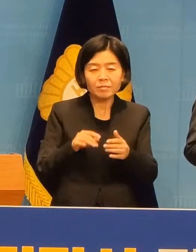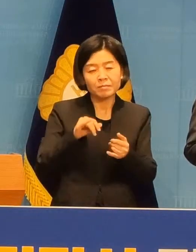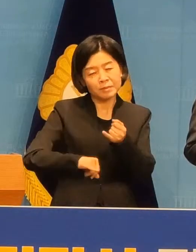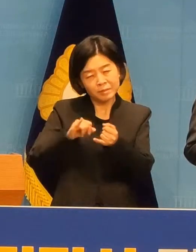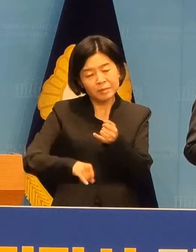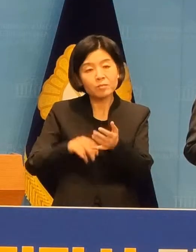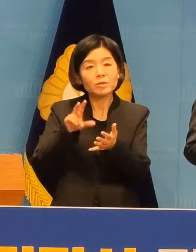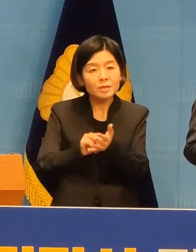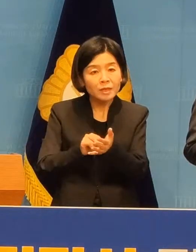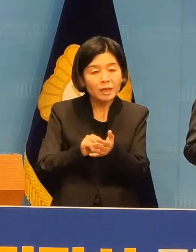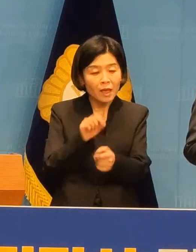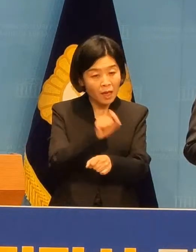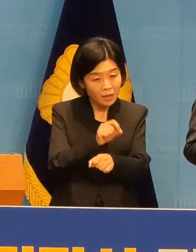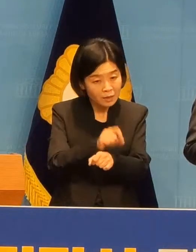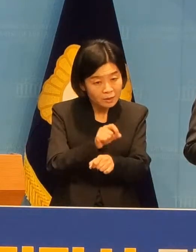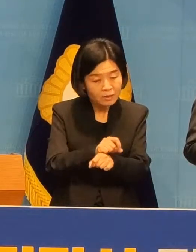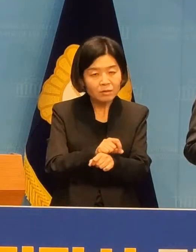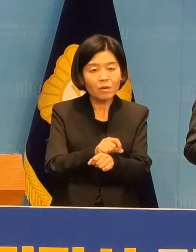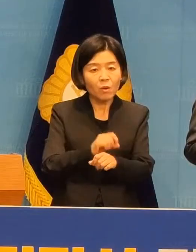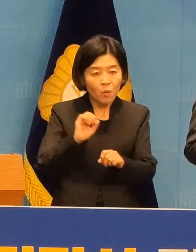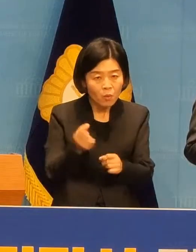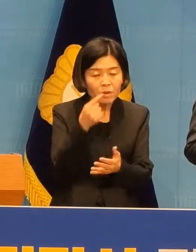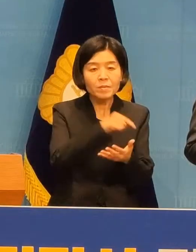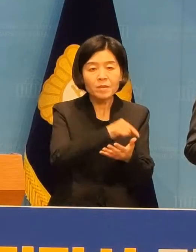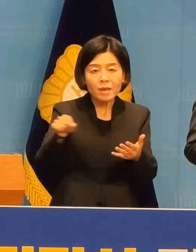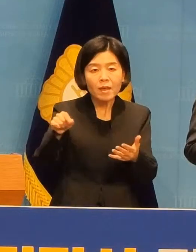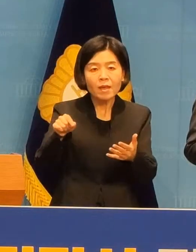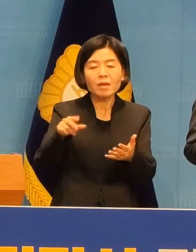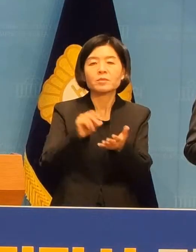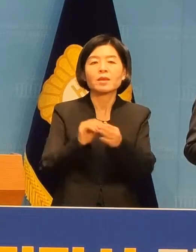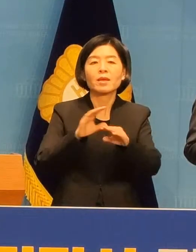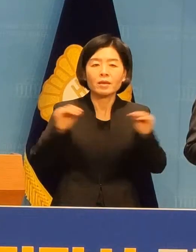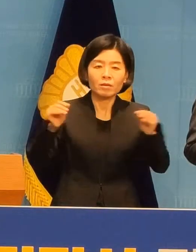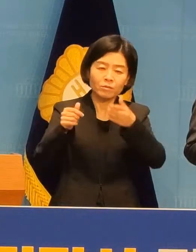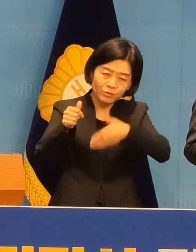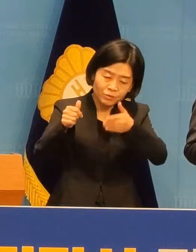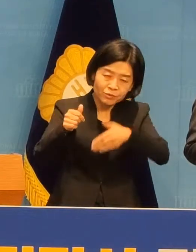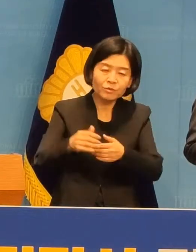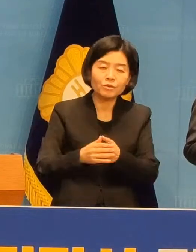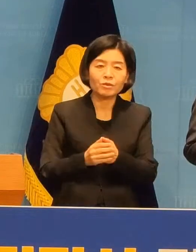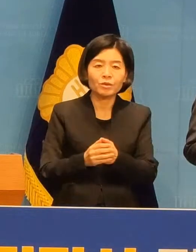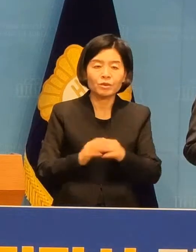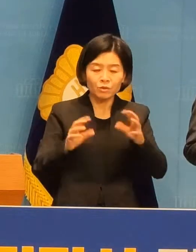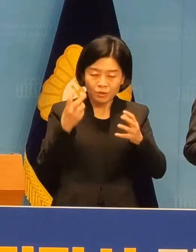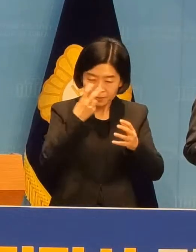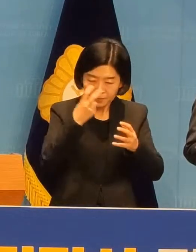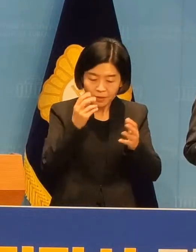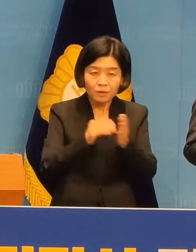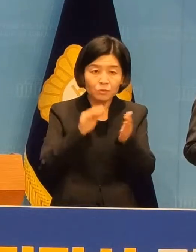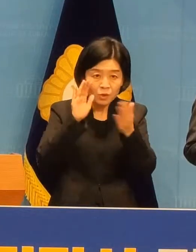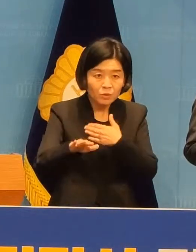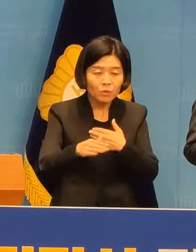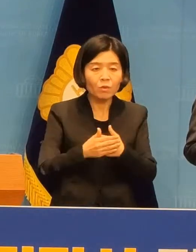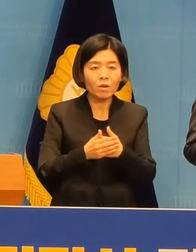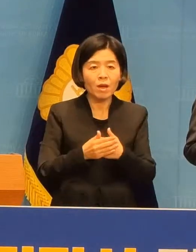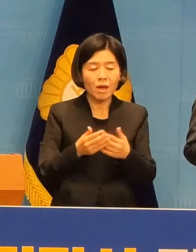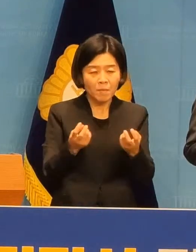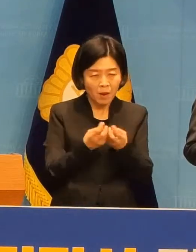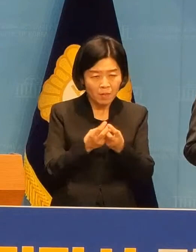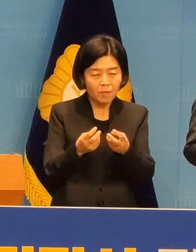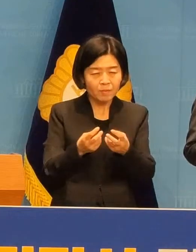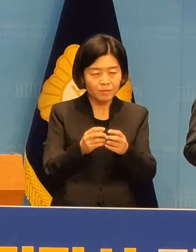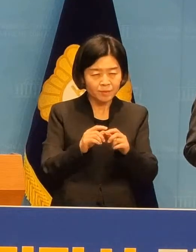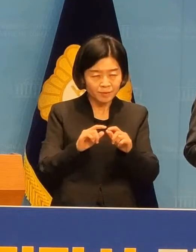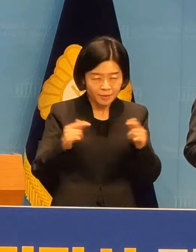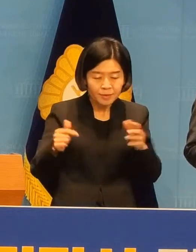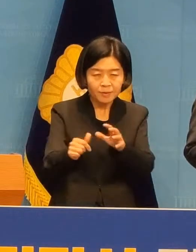있는 피해 문제 해결 등을 촉구했습니다. 국정감사 이후에도 가능한 모든 방법을 동원해 연내에 피해자 구제